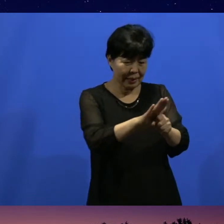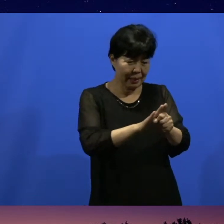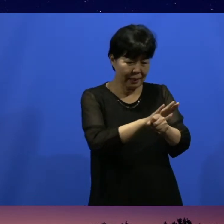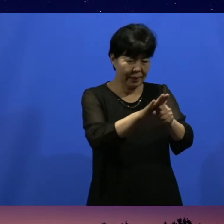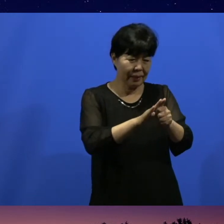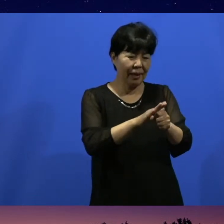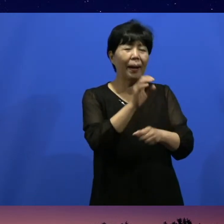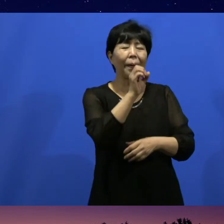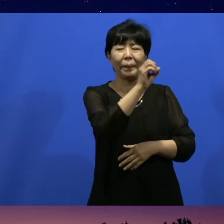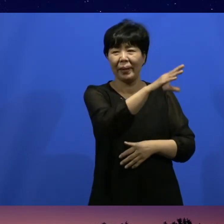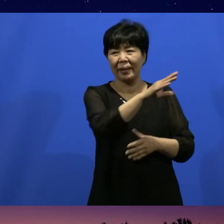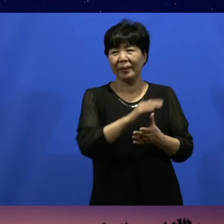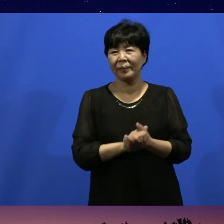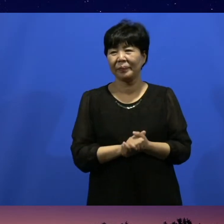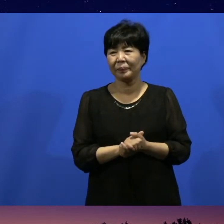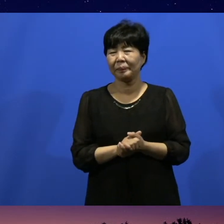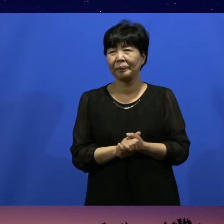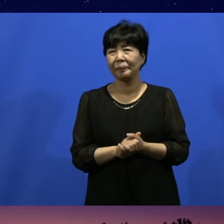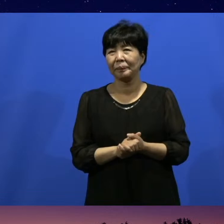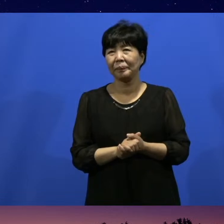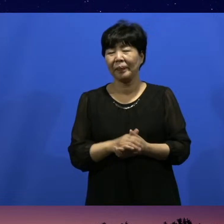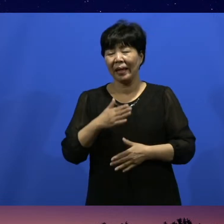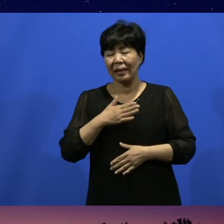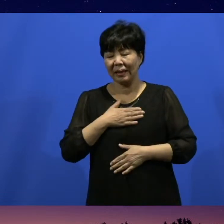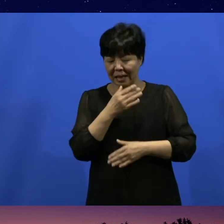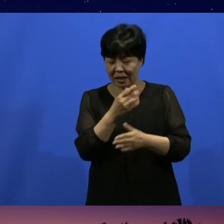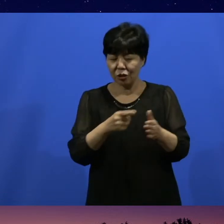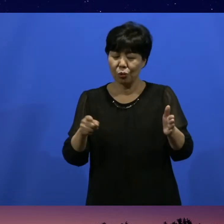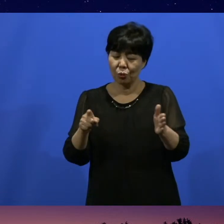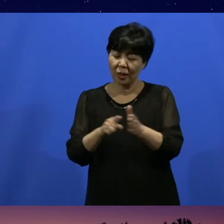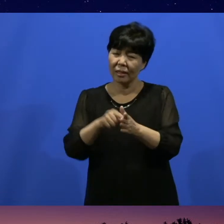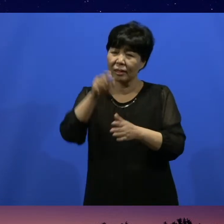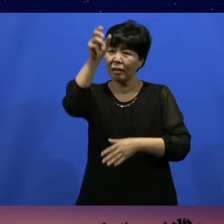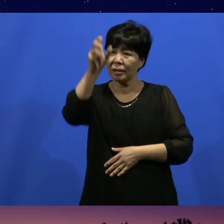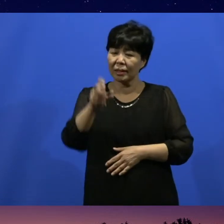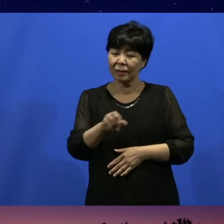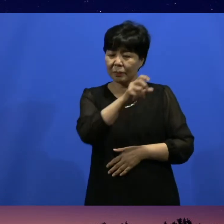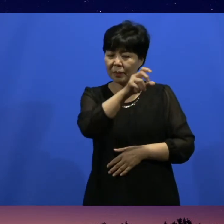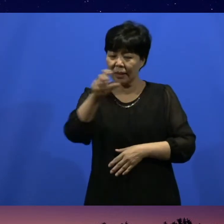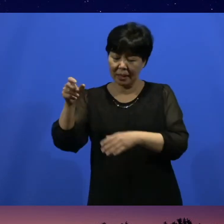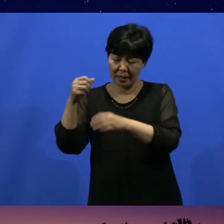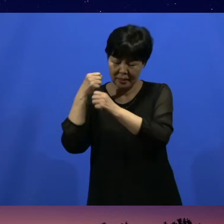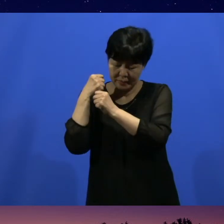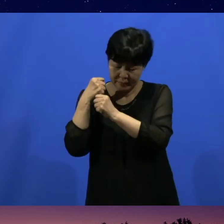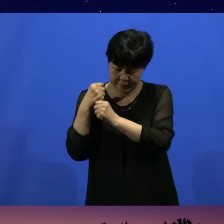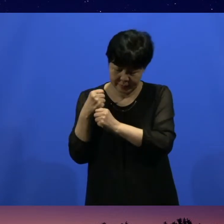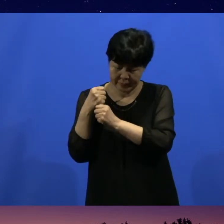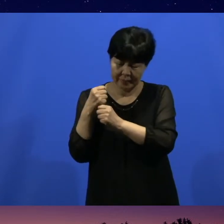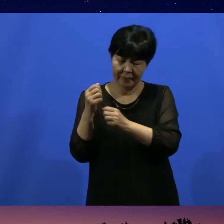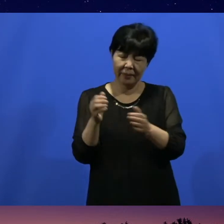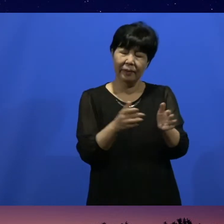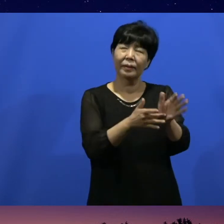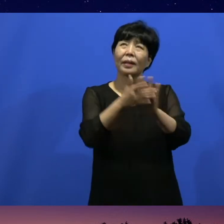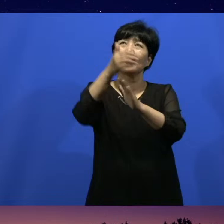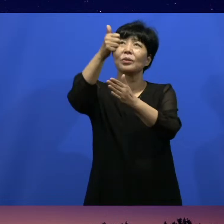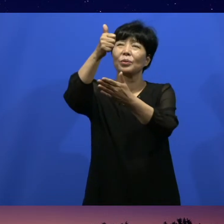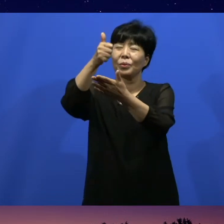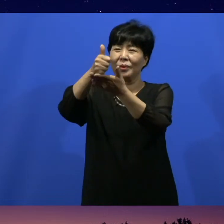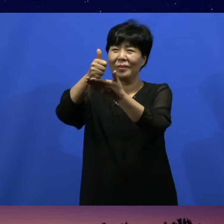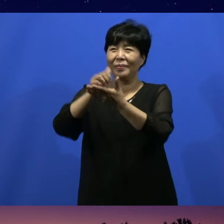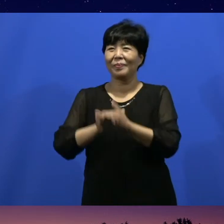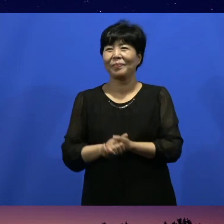말씀하세요. 전 인류를 위해서 십자가에 죽으신 게 아니라 나를 위해서 죽으시고 나를 위해서 오신, 난 지구에 너만 있어,